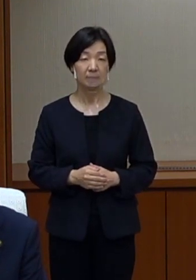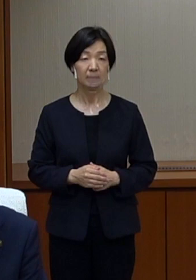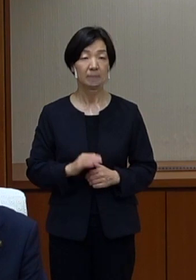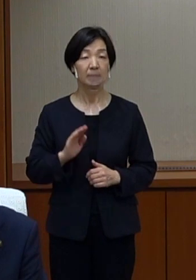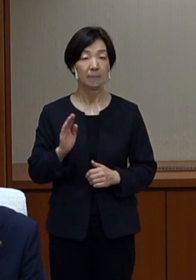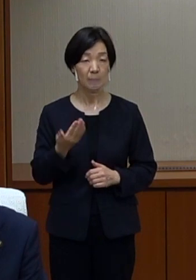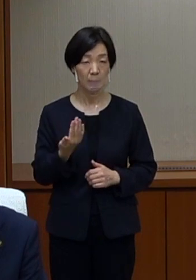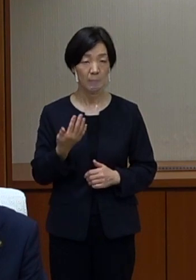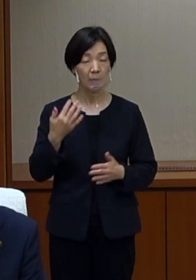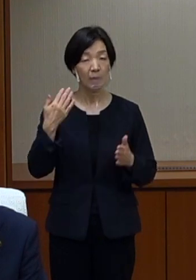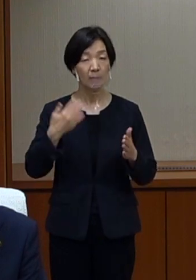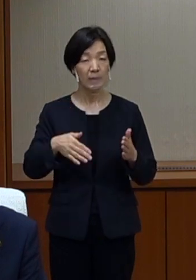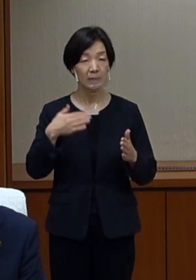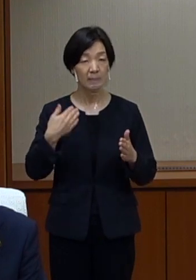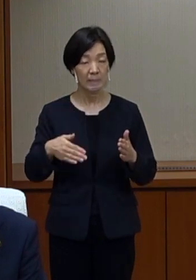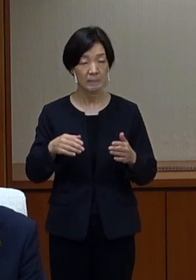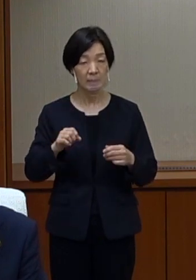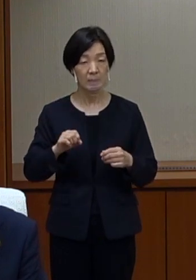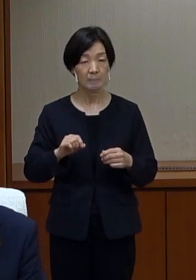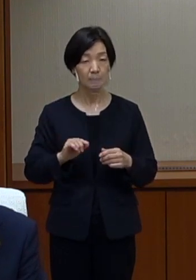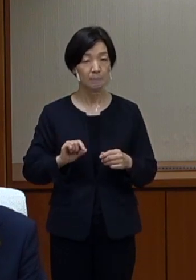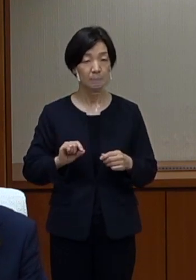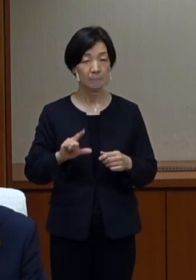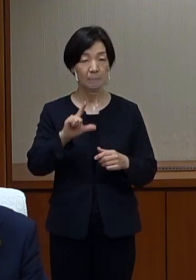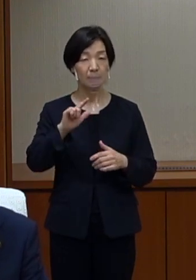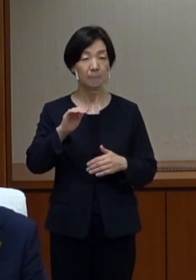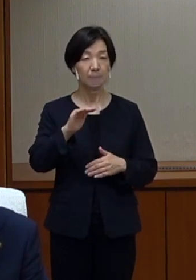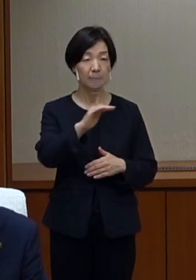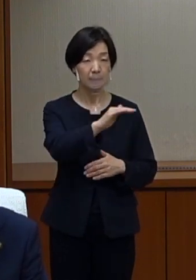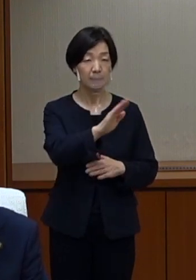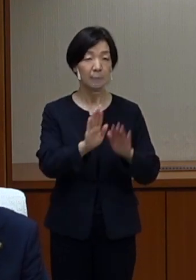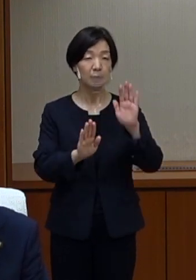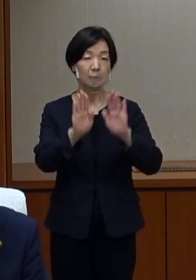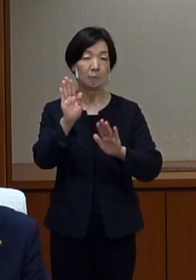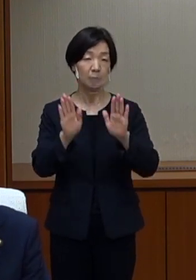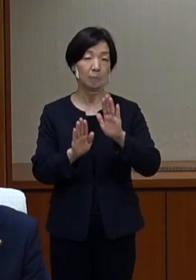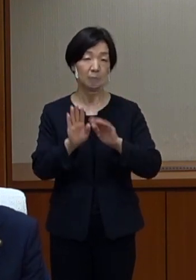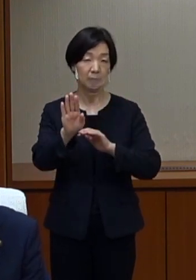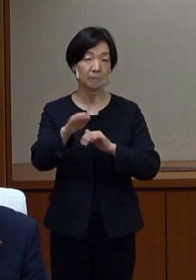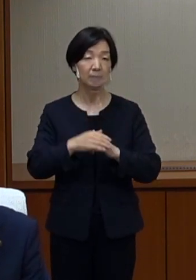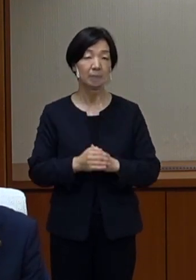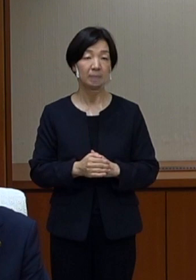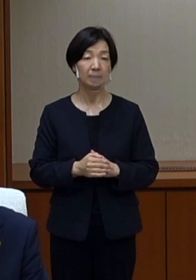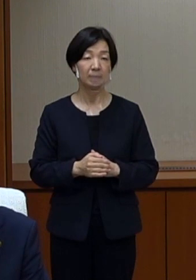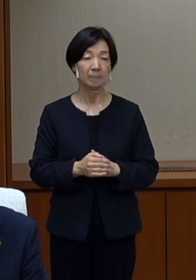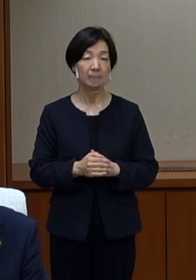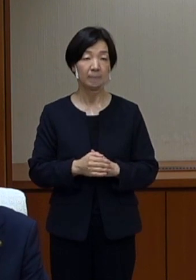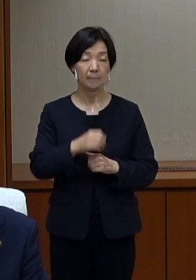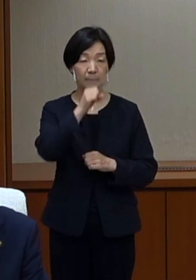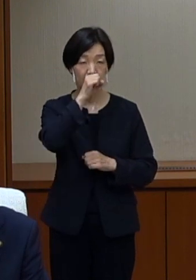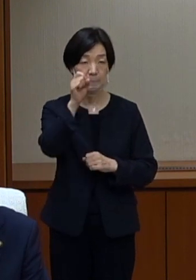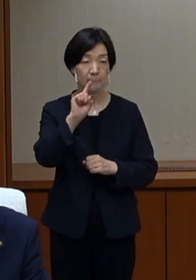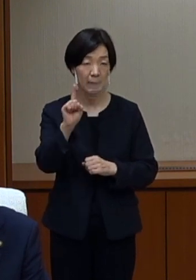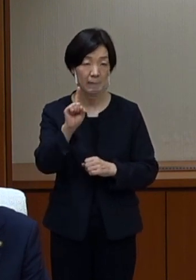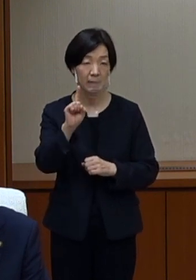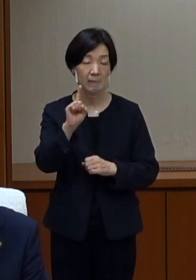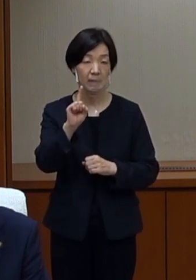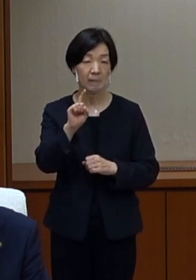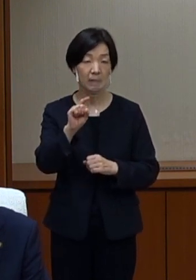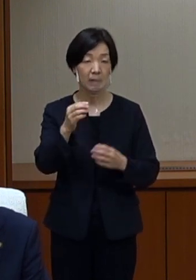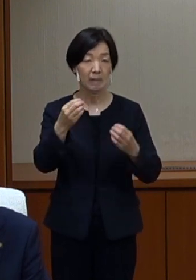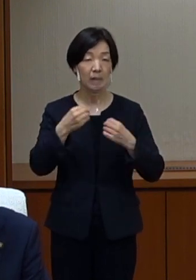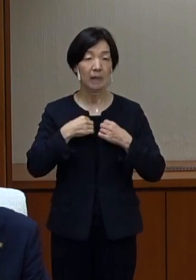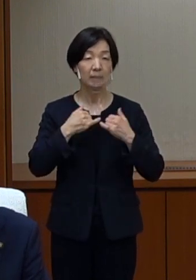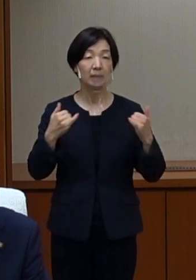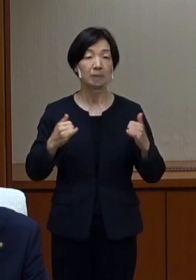依然高止まりの状況が続いております。幸い、陽性者の